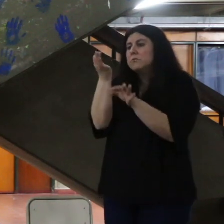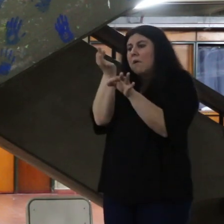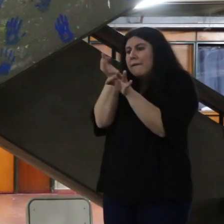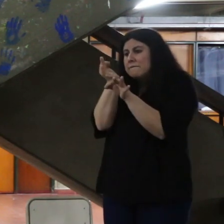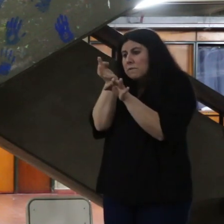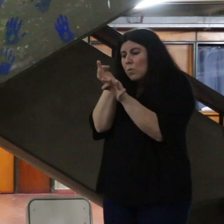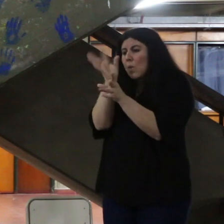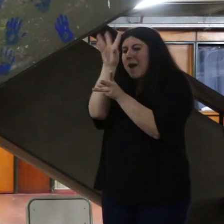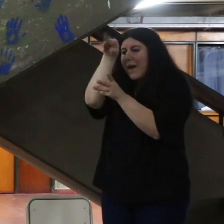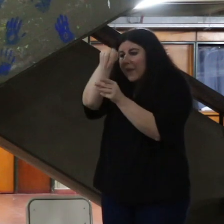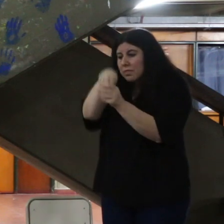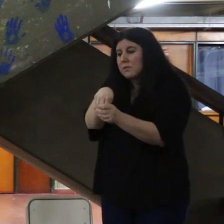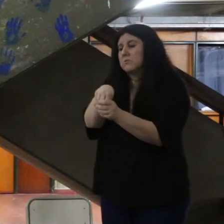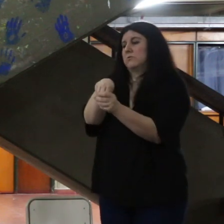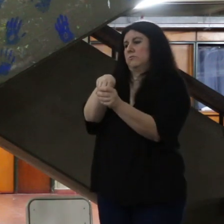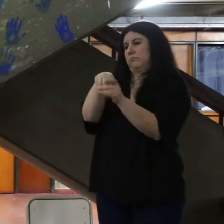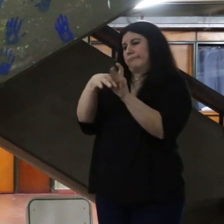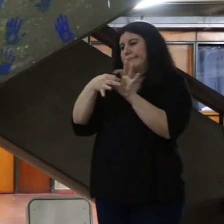en las escuelas